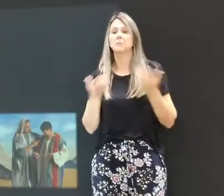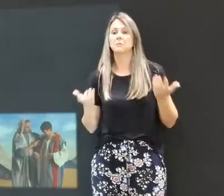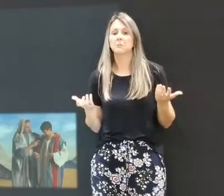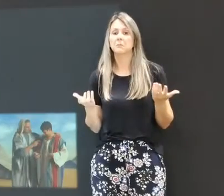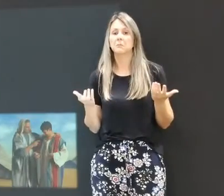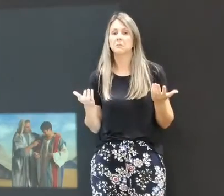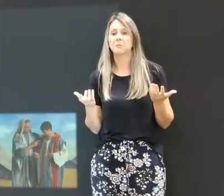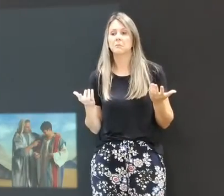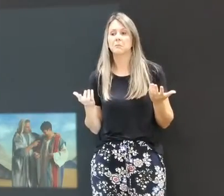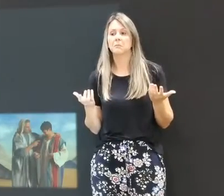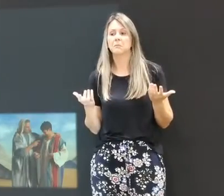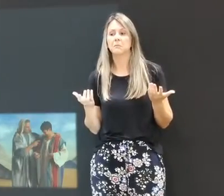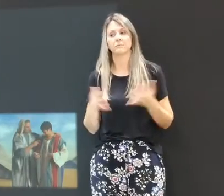que eles fizeram?